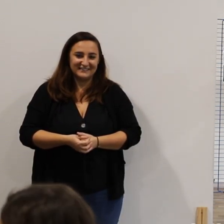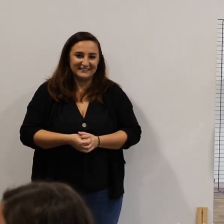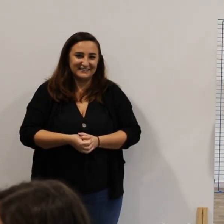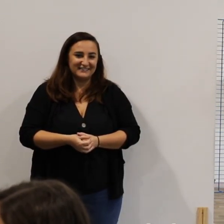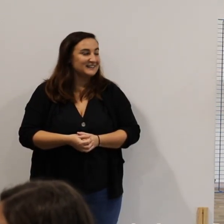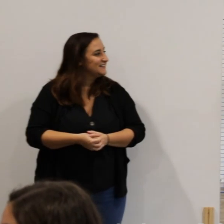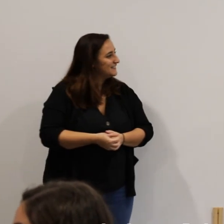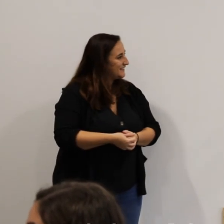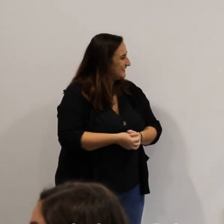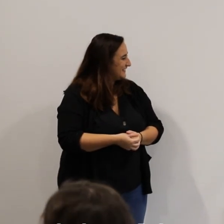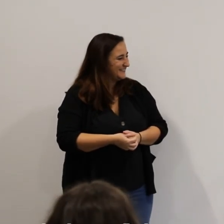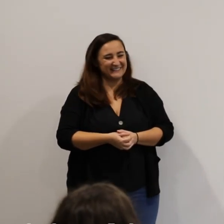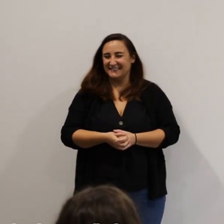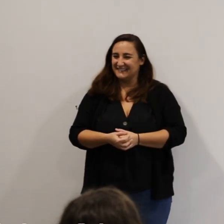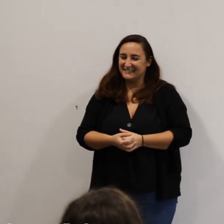Je m'en rappelle. Hein.